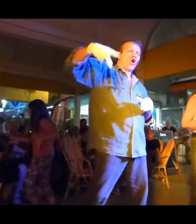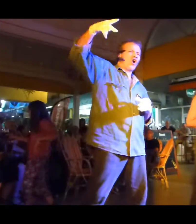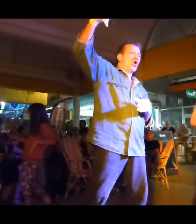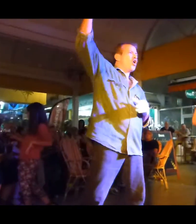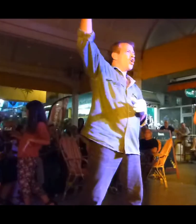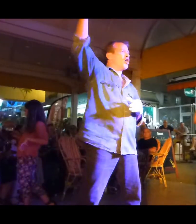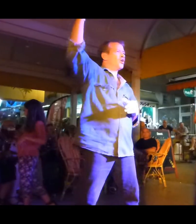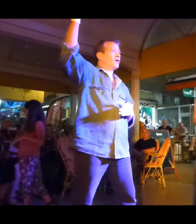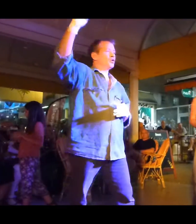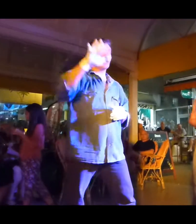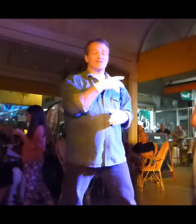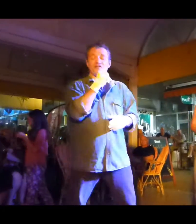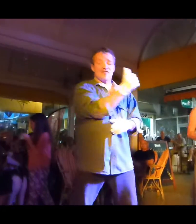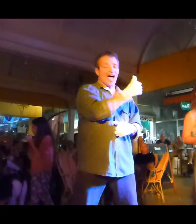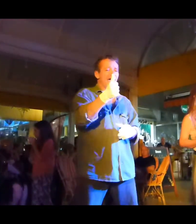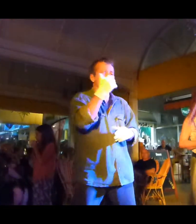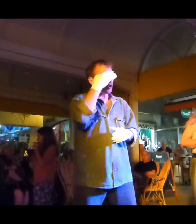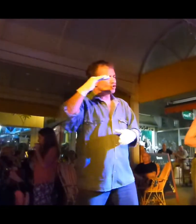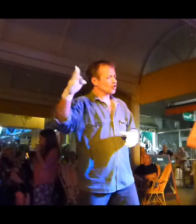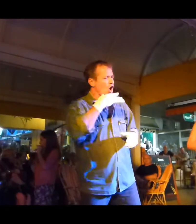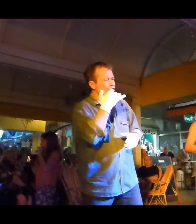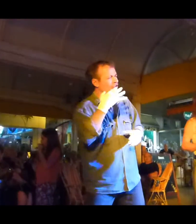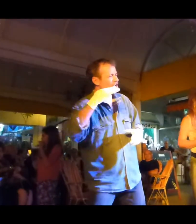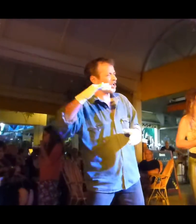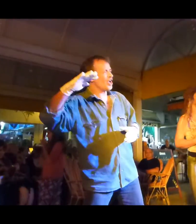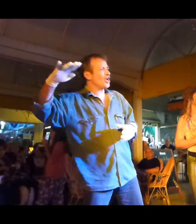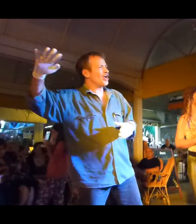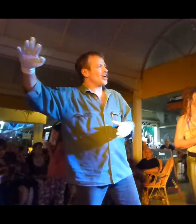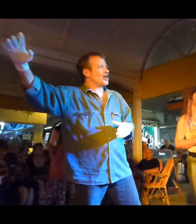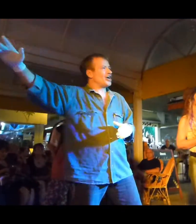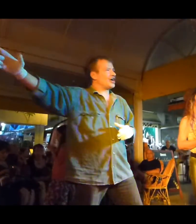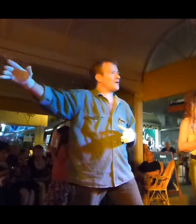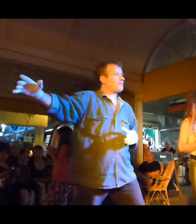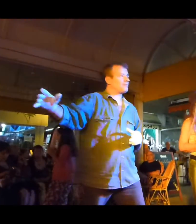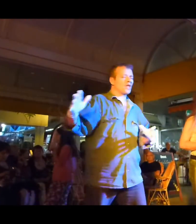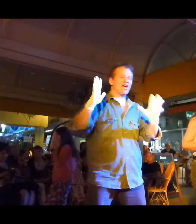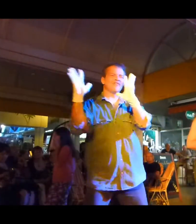fort. Je ne sais faire que chanter.